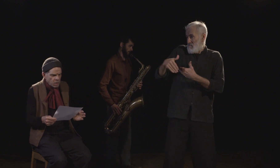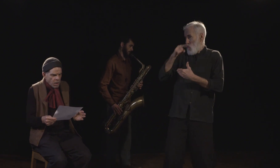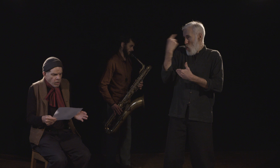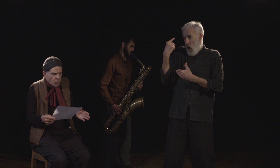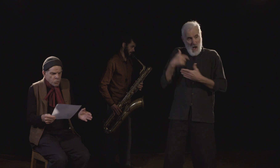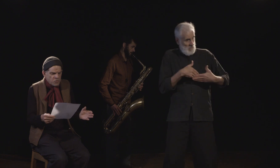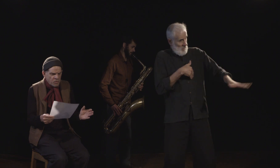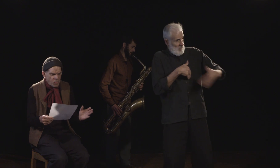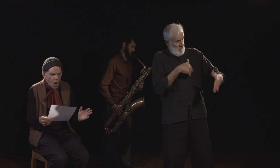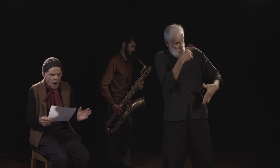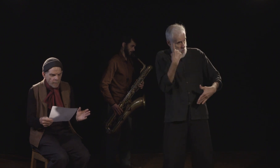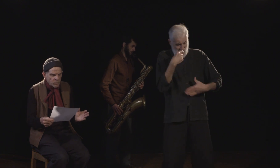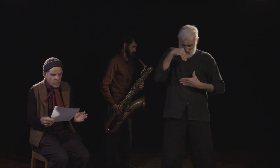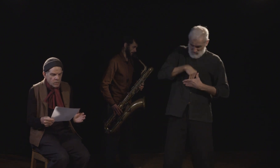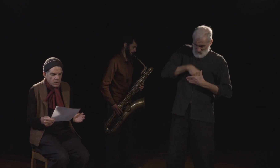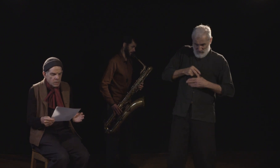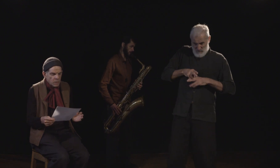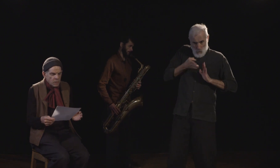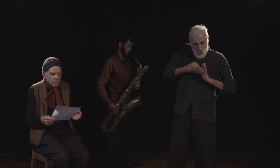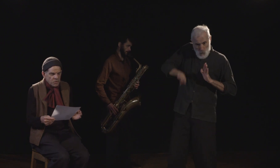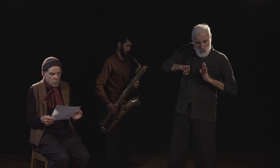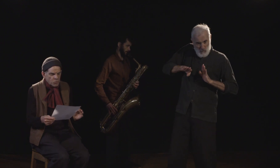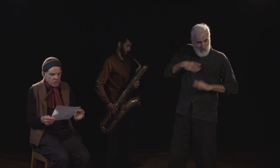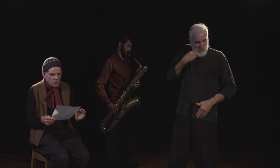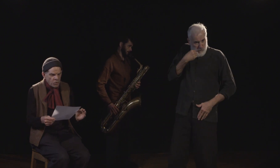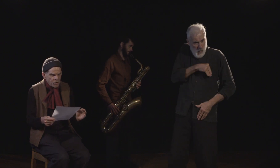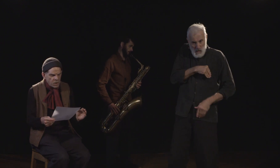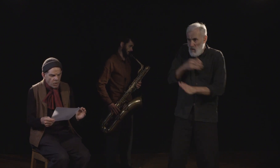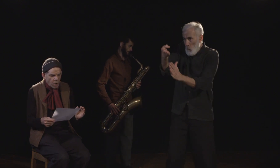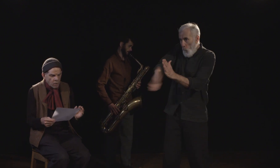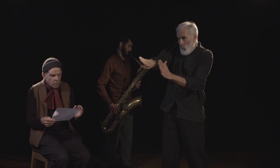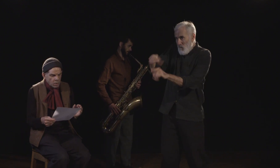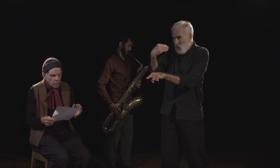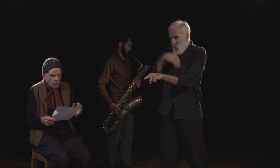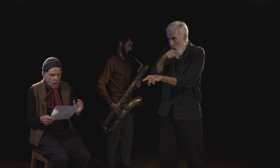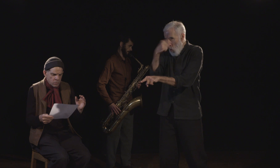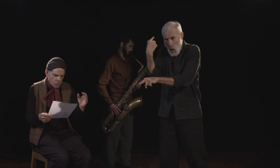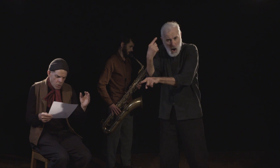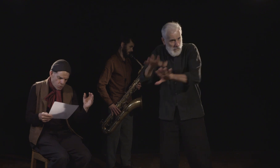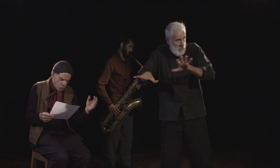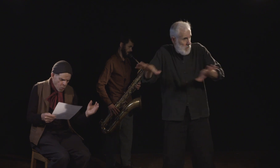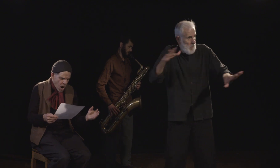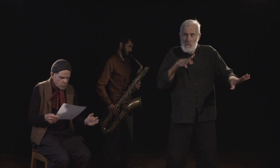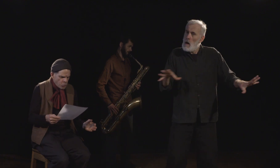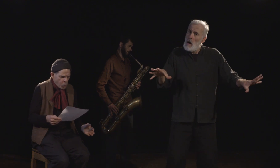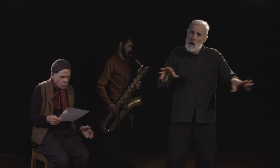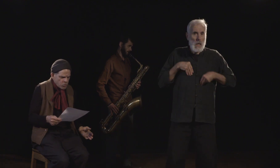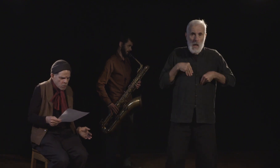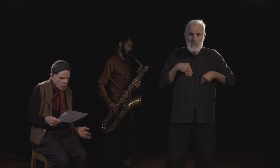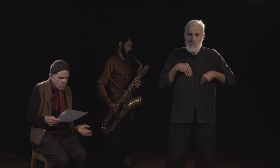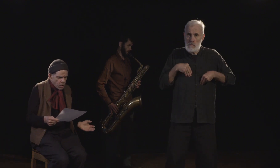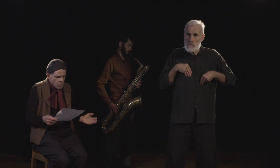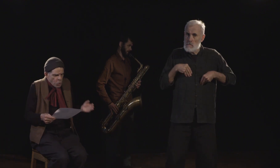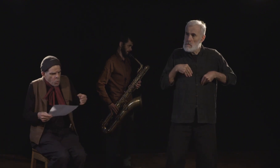vides, entre tous ces froids, si l'on choisit de vivre entre le noir de